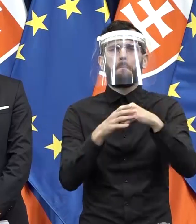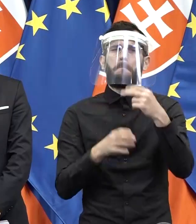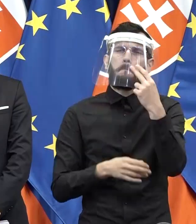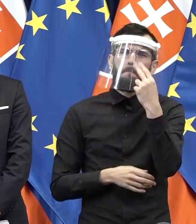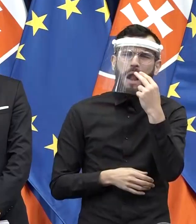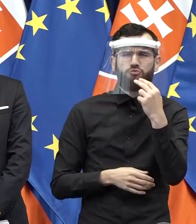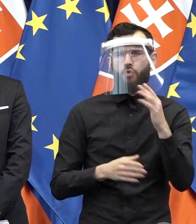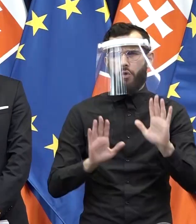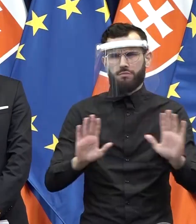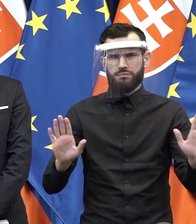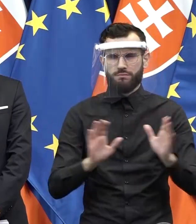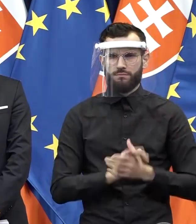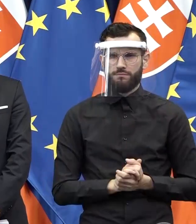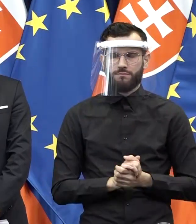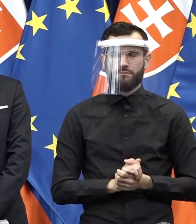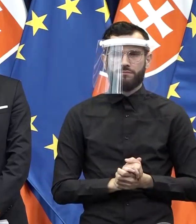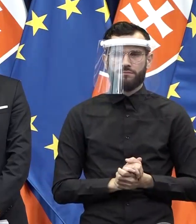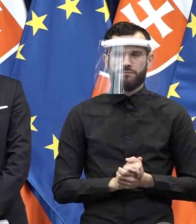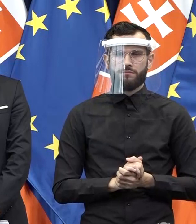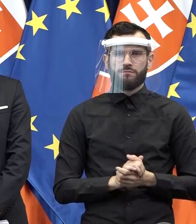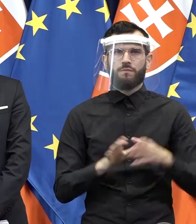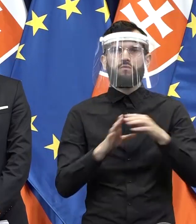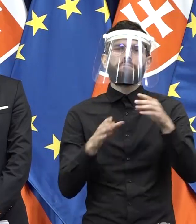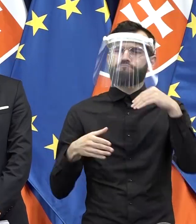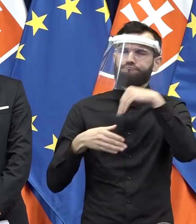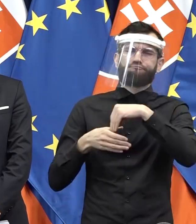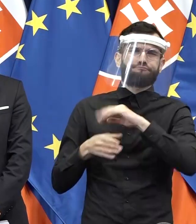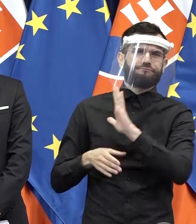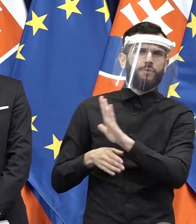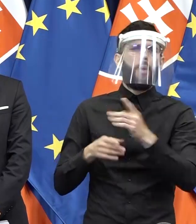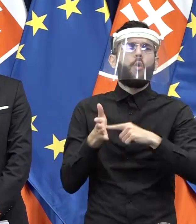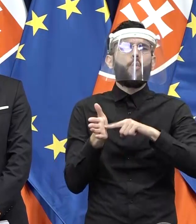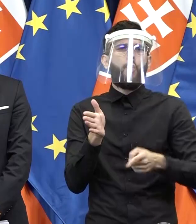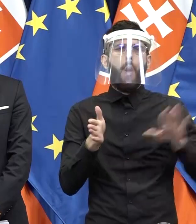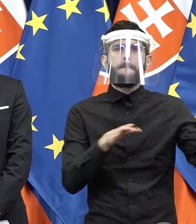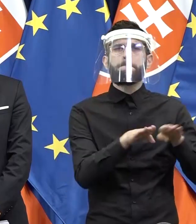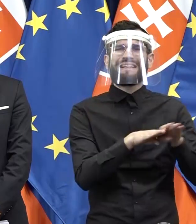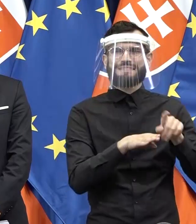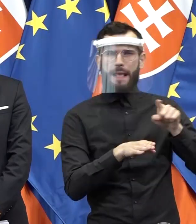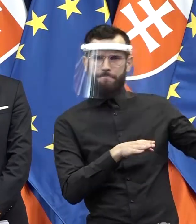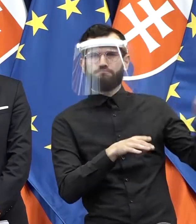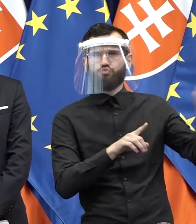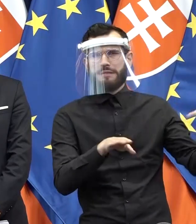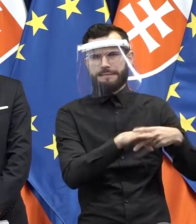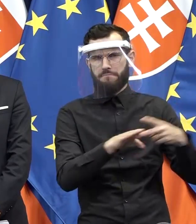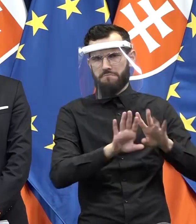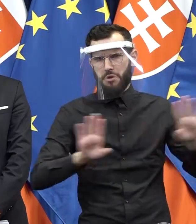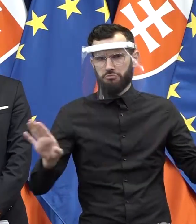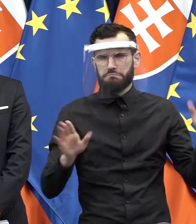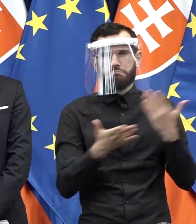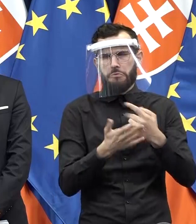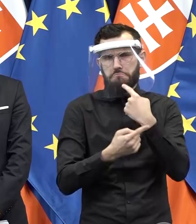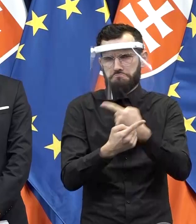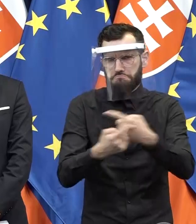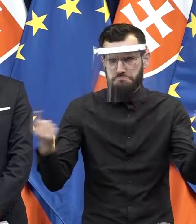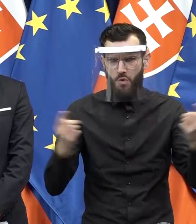maličkosti alebo také interné úlohy pre ministerstva, ktoré treba zabezpečiť, ktoré nie